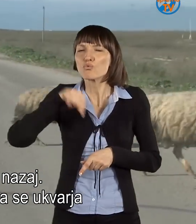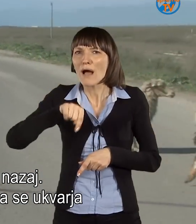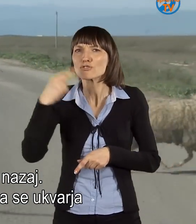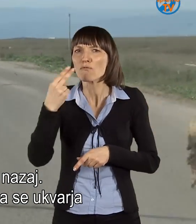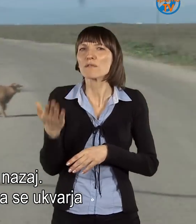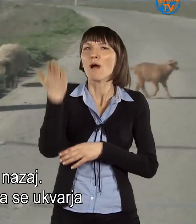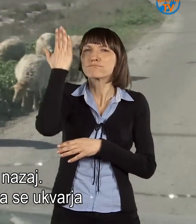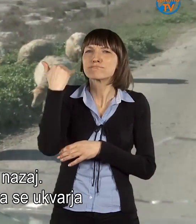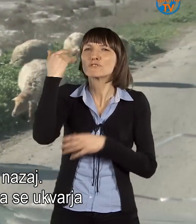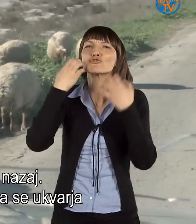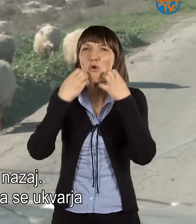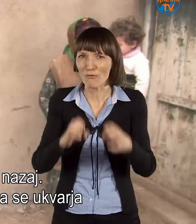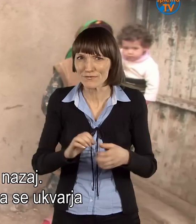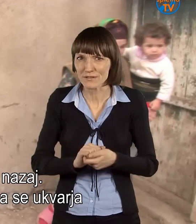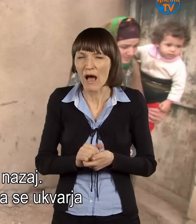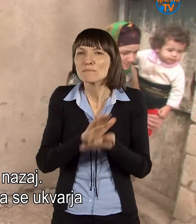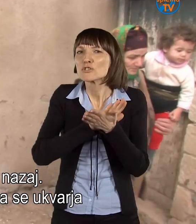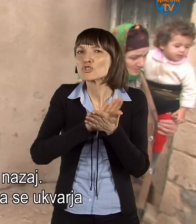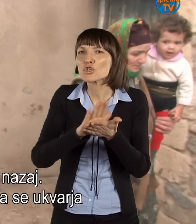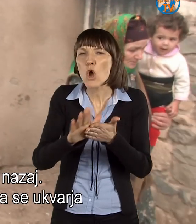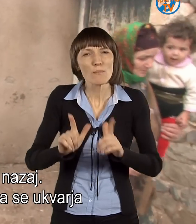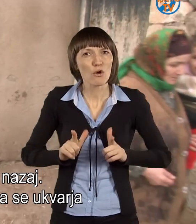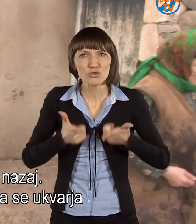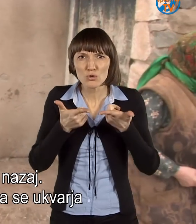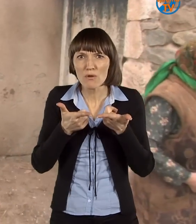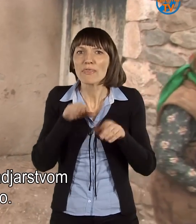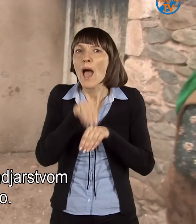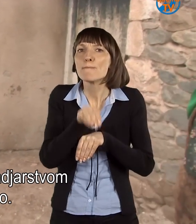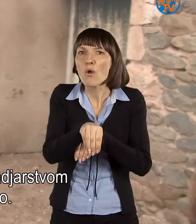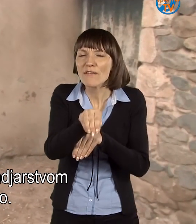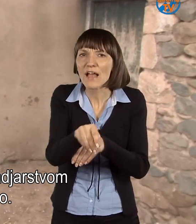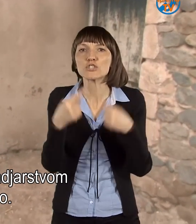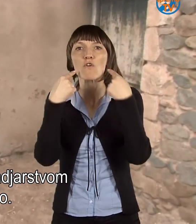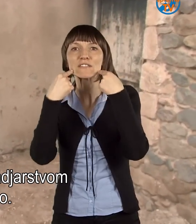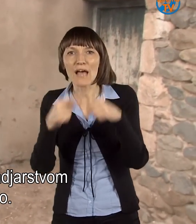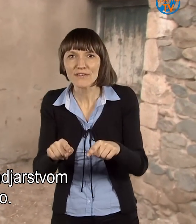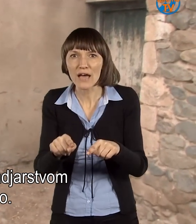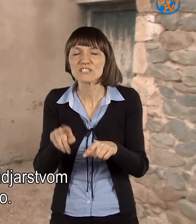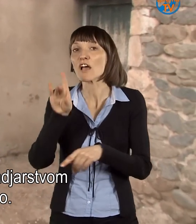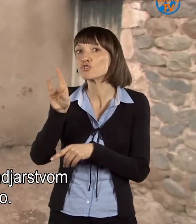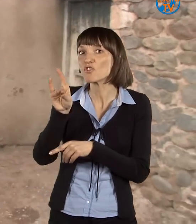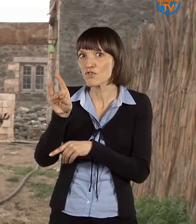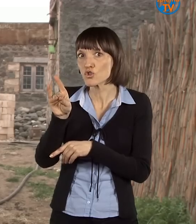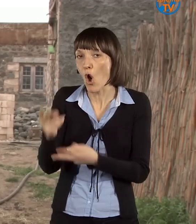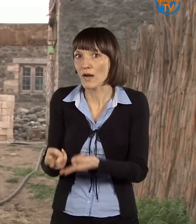nazaj. Živijo skromno, večina se ukvarja s poljedelstvom, sadjarstvom in